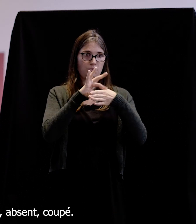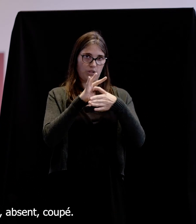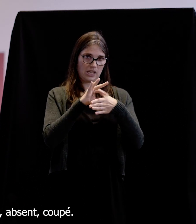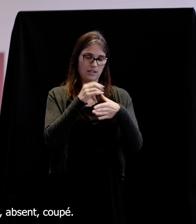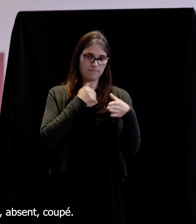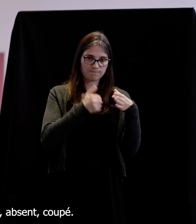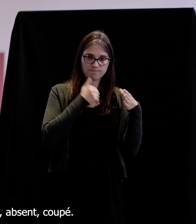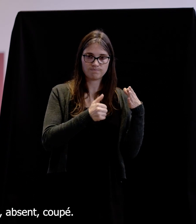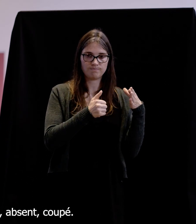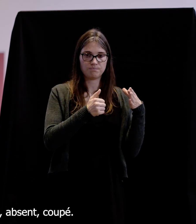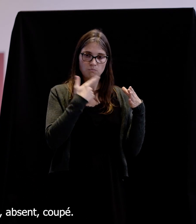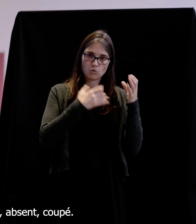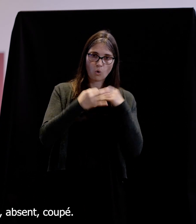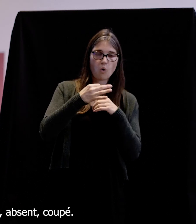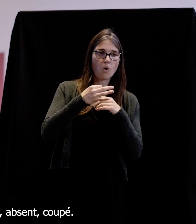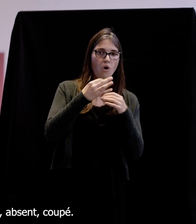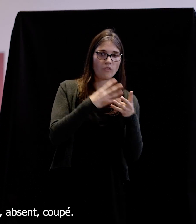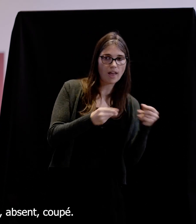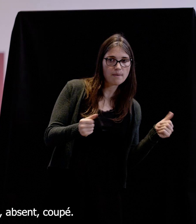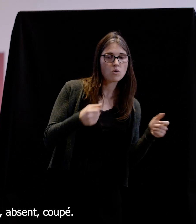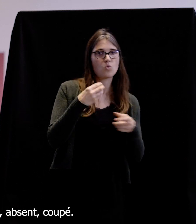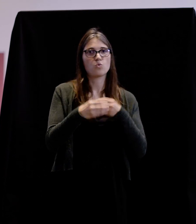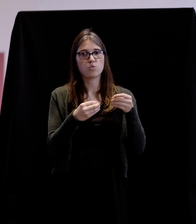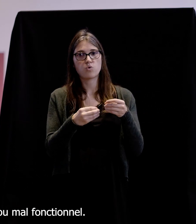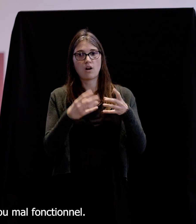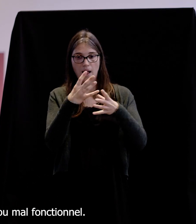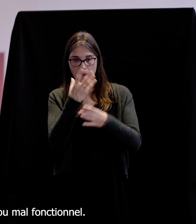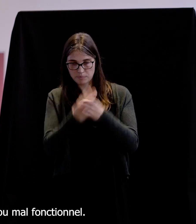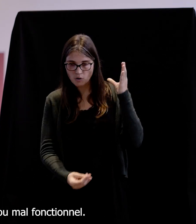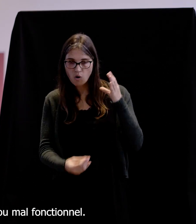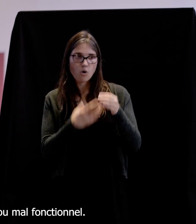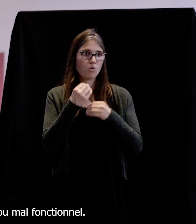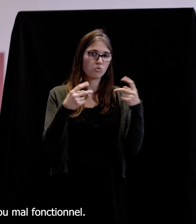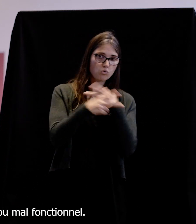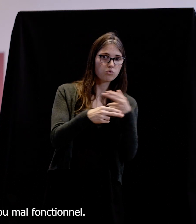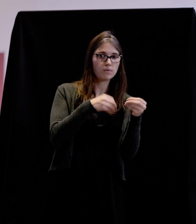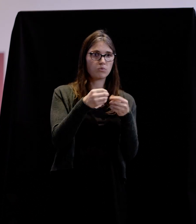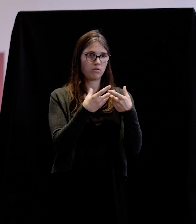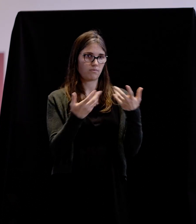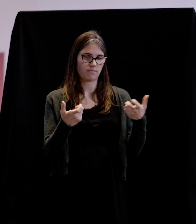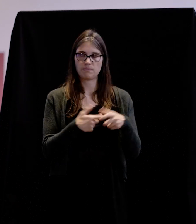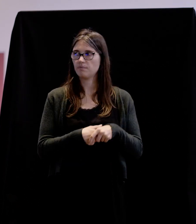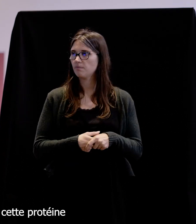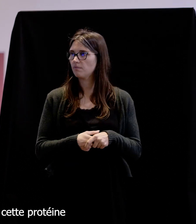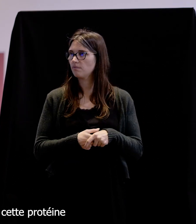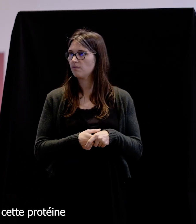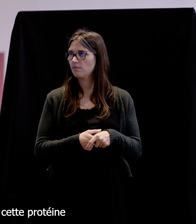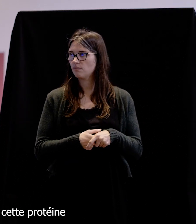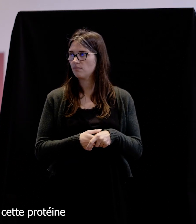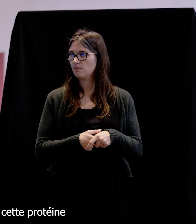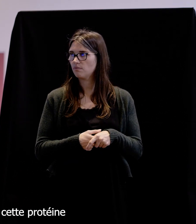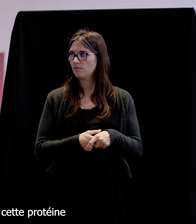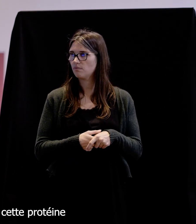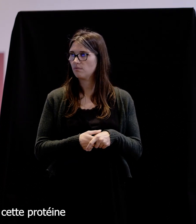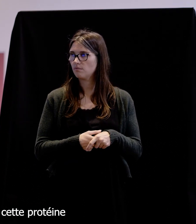il va être trop faible, absent, coupé, enfin pas fonctionnel ou mal fonctionnel. Et à quoi elle